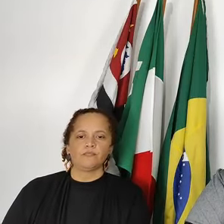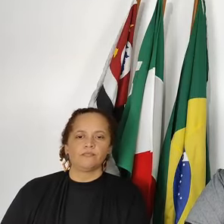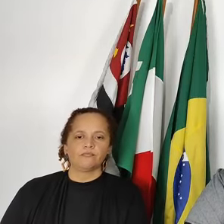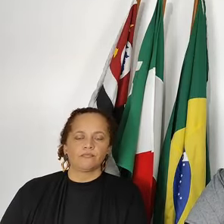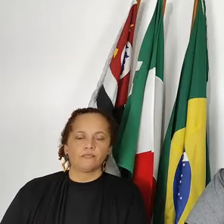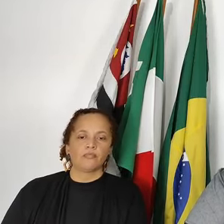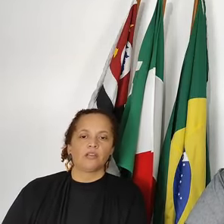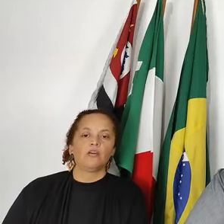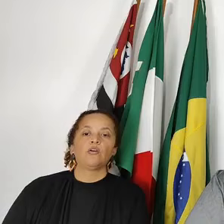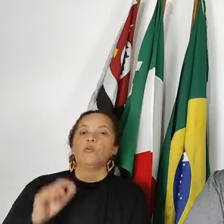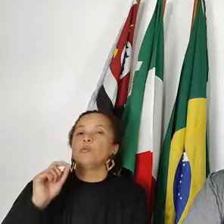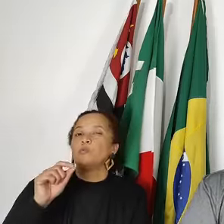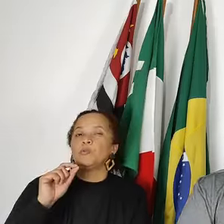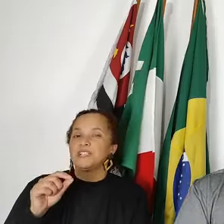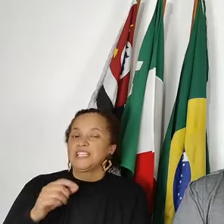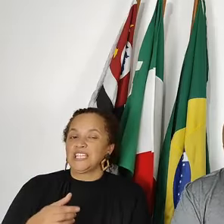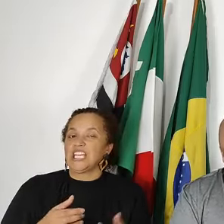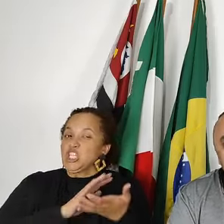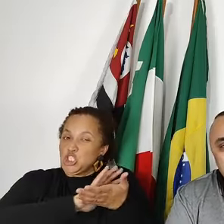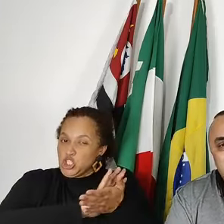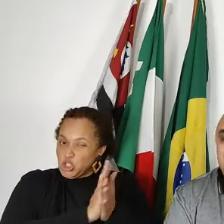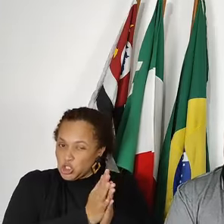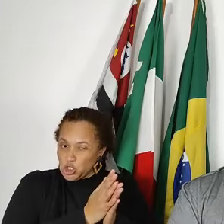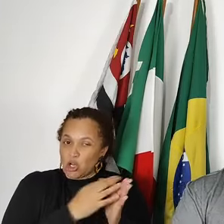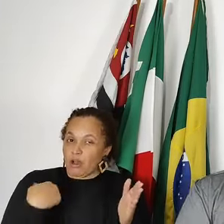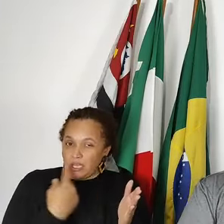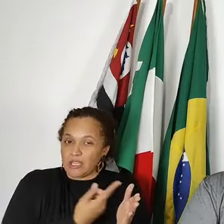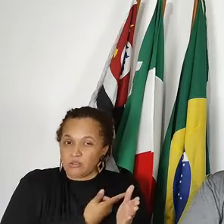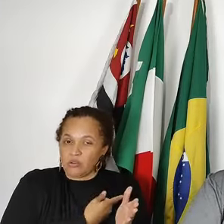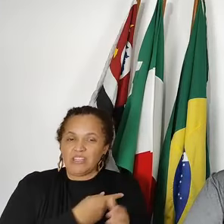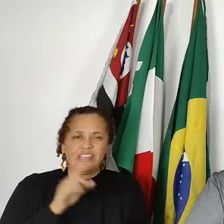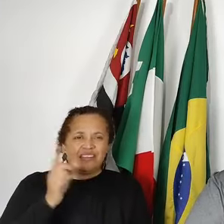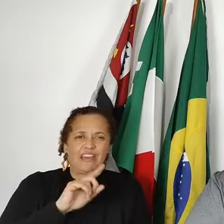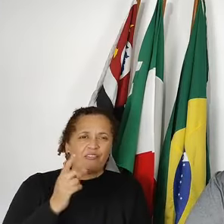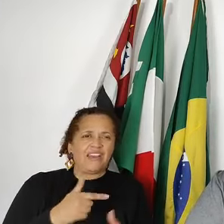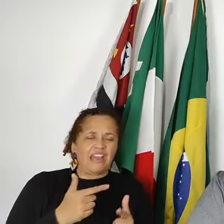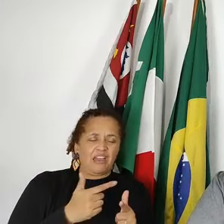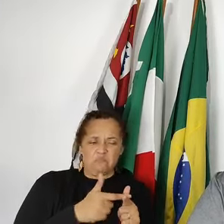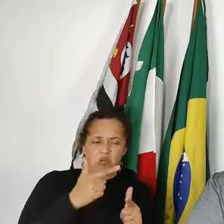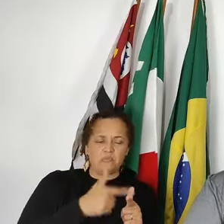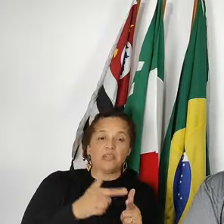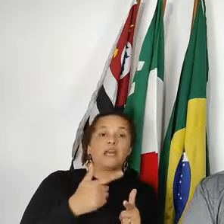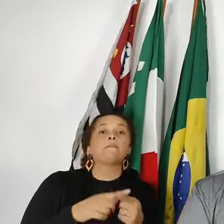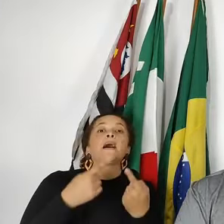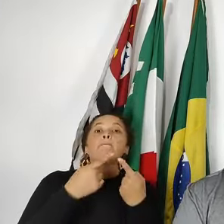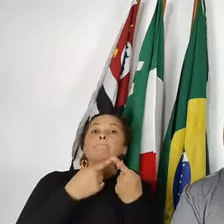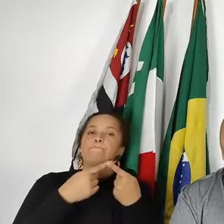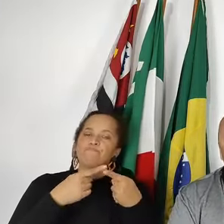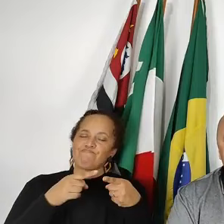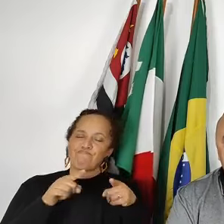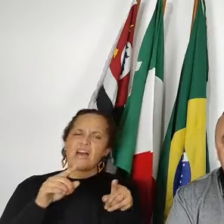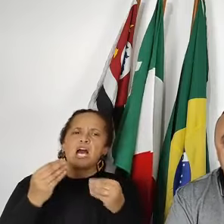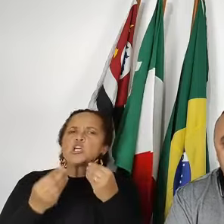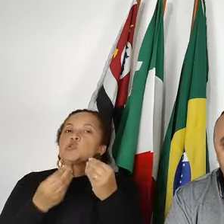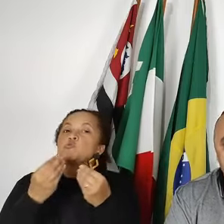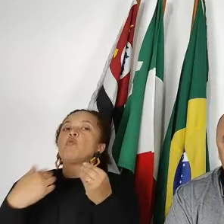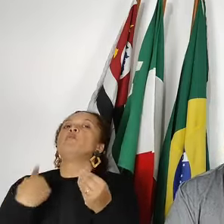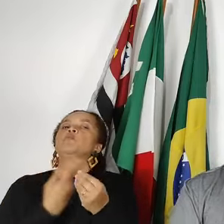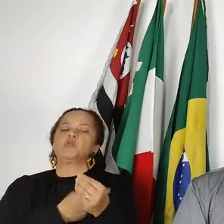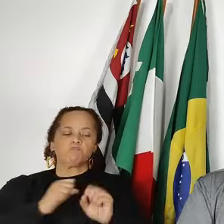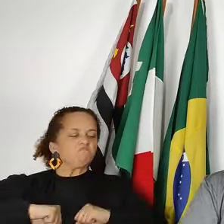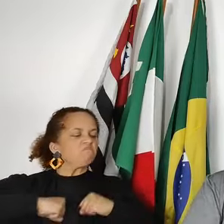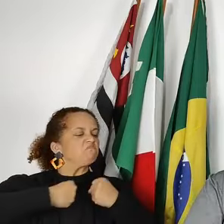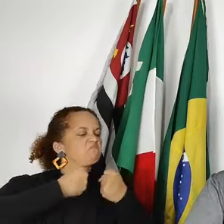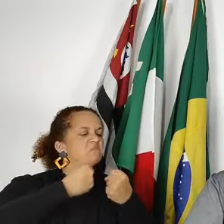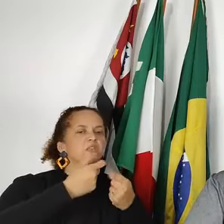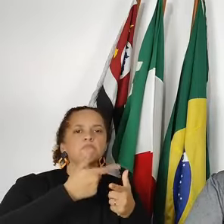O que nos derrota não é a circunstância negativa em si, e sim a forma como nós enfrentamos esses desafios.